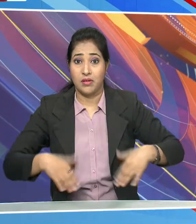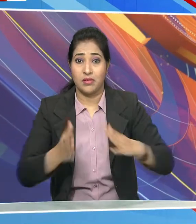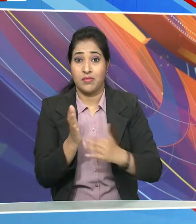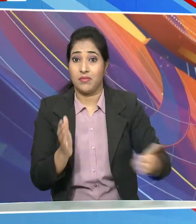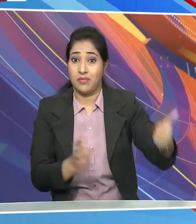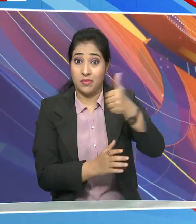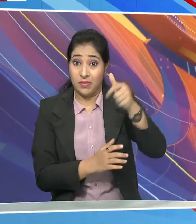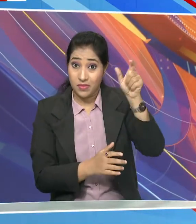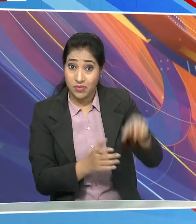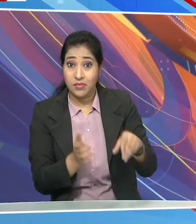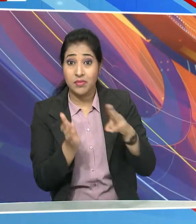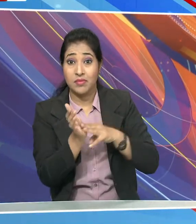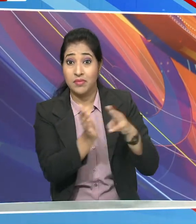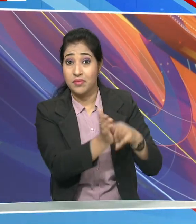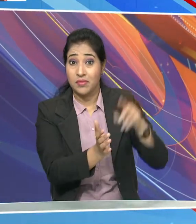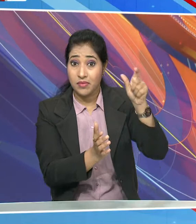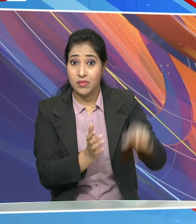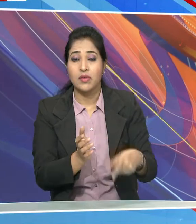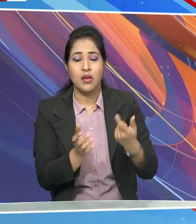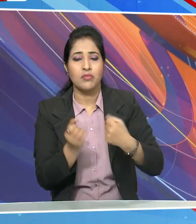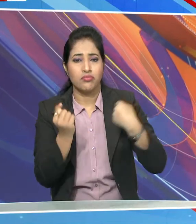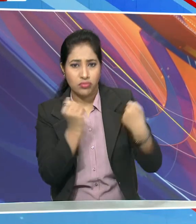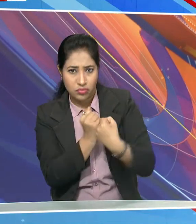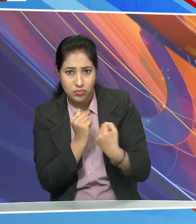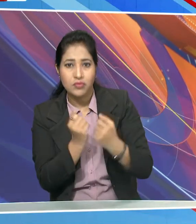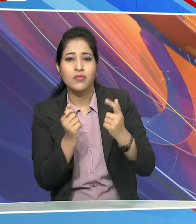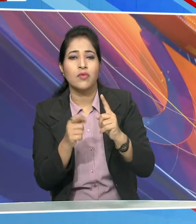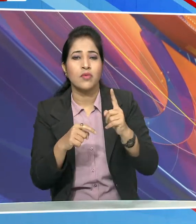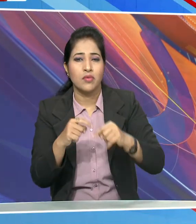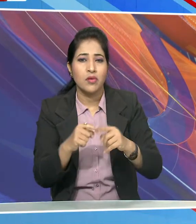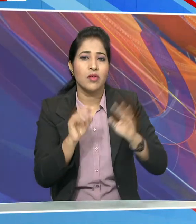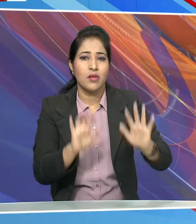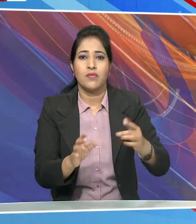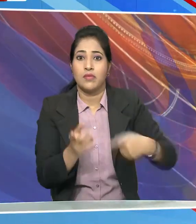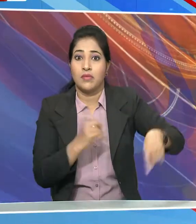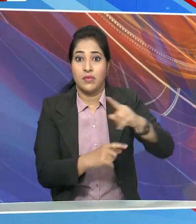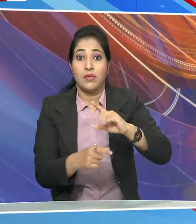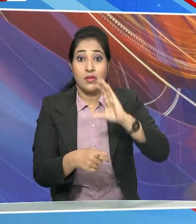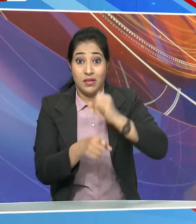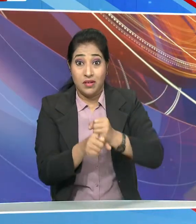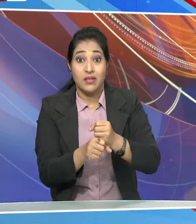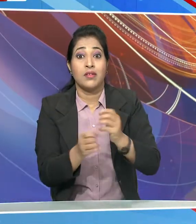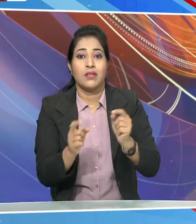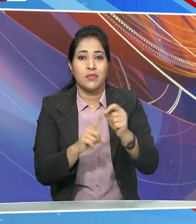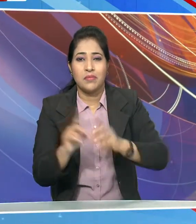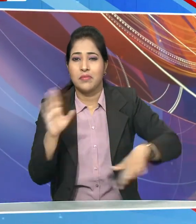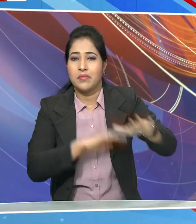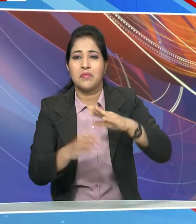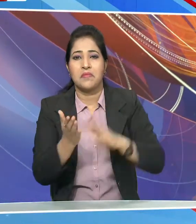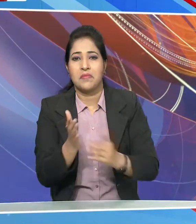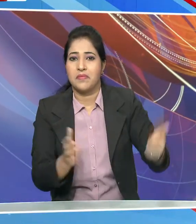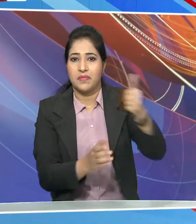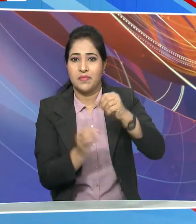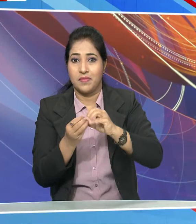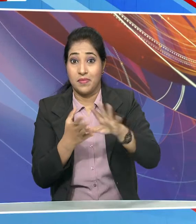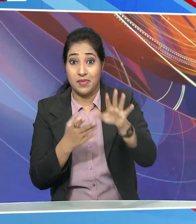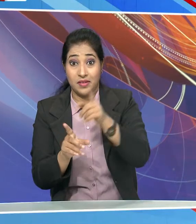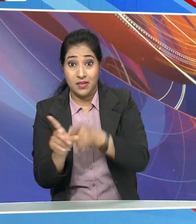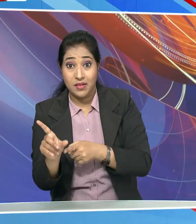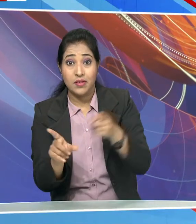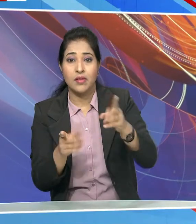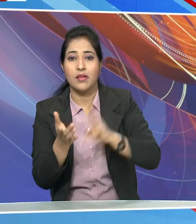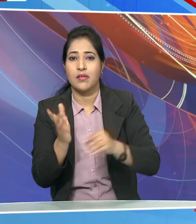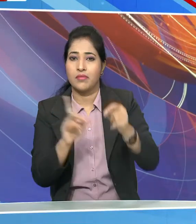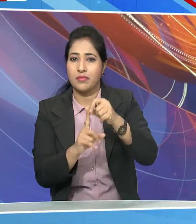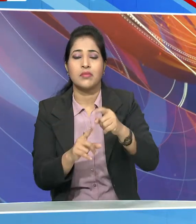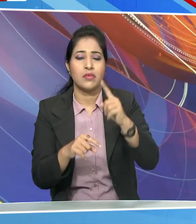मनसुख मानदव्या चुनाव प्रभारी बनाए गए हैं इसके अलावा केंद्रीय पर्यावरण मंत्री भूपेंद्र यादव को मध्य प्रदेश का चुनाव प्रभारी